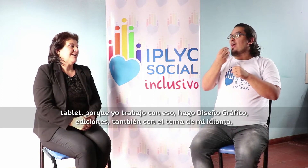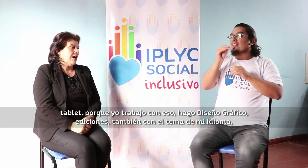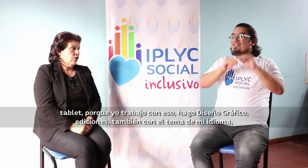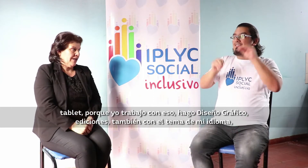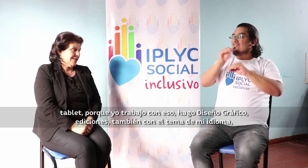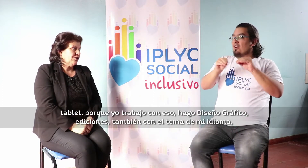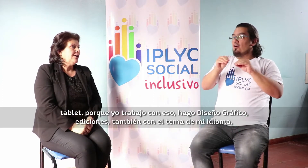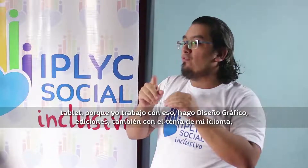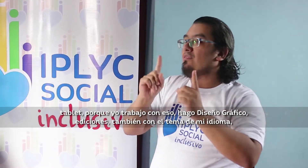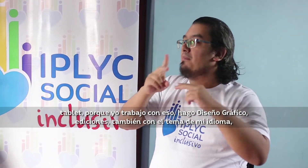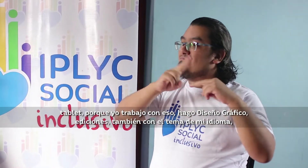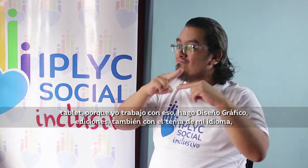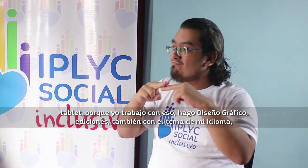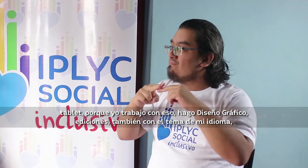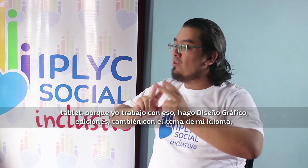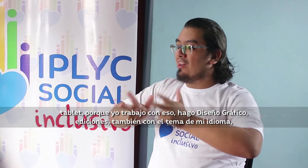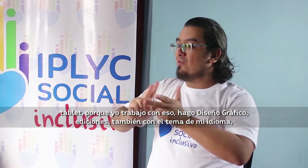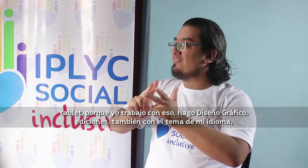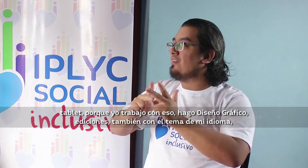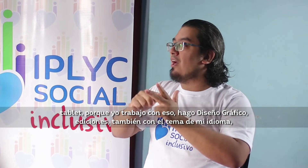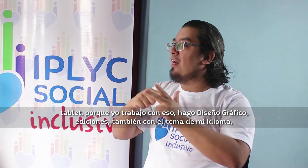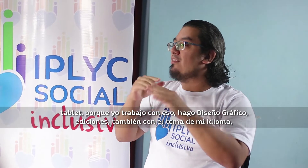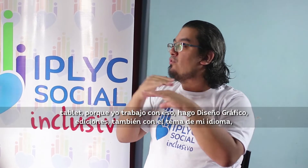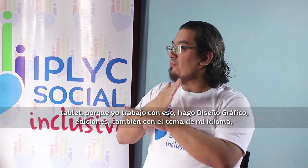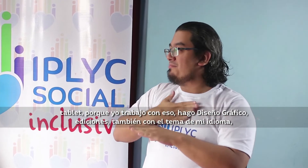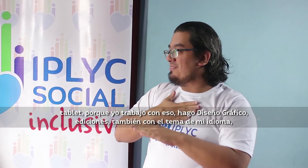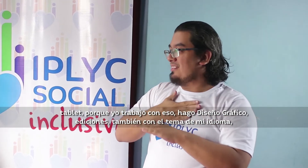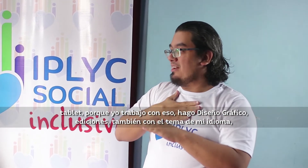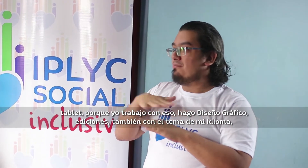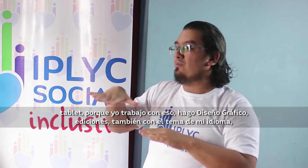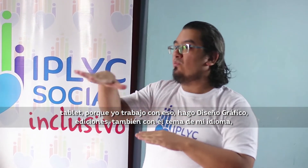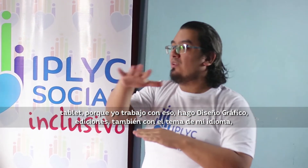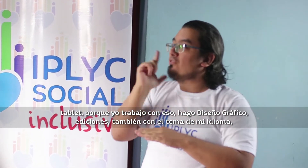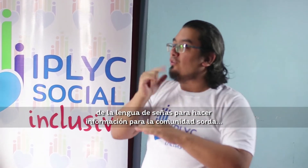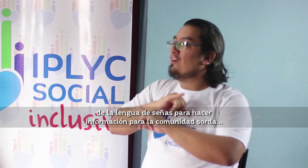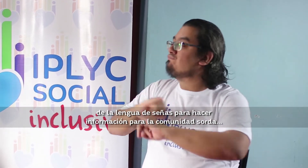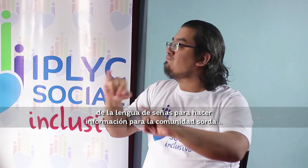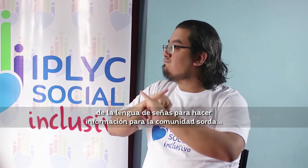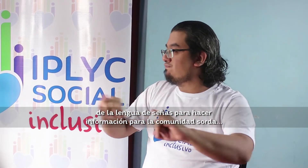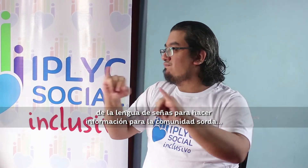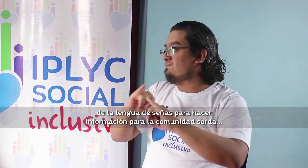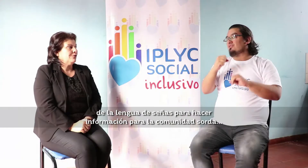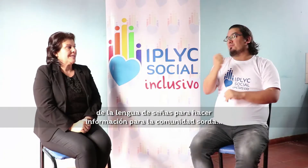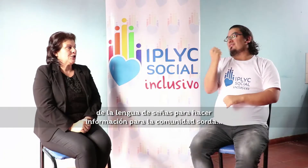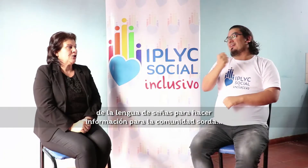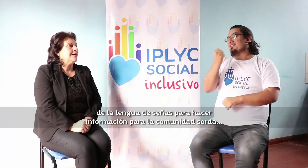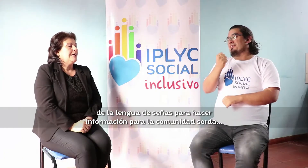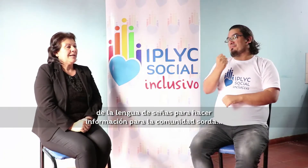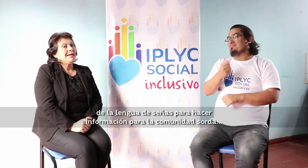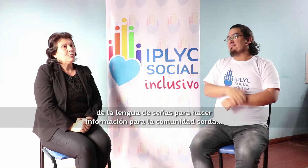trabajo con eso. Hago diseño gráfico, ediciones también, con el tema de mi idioma, de la lengua de señas, para hacer información para la